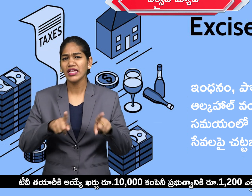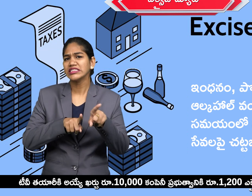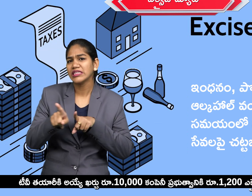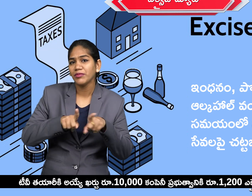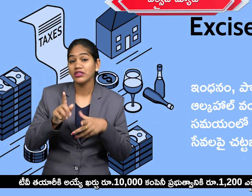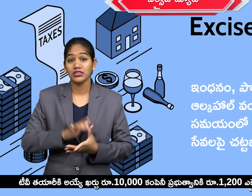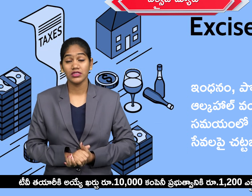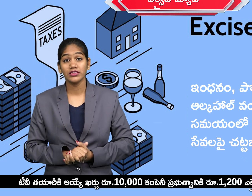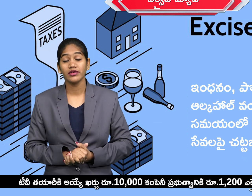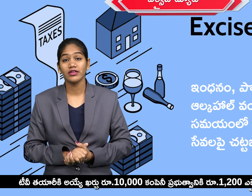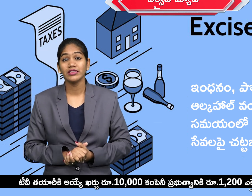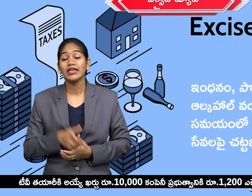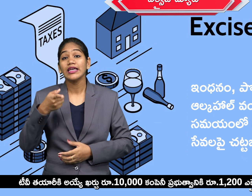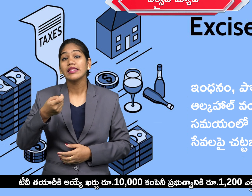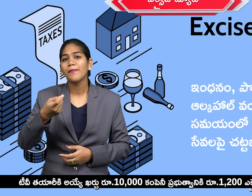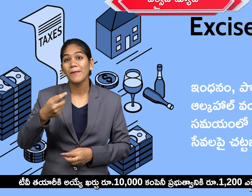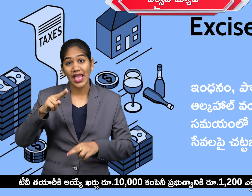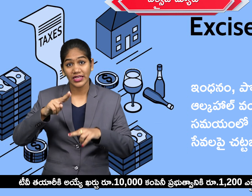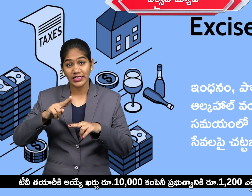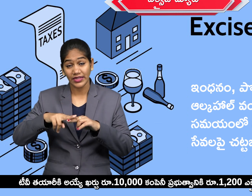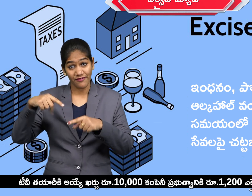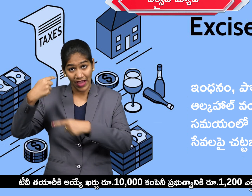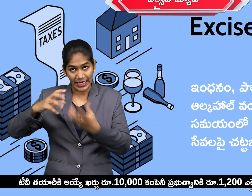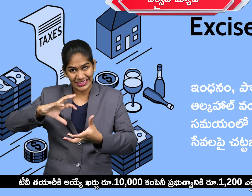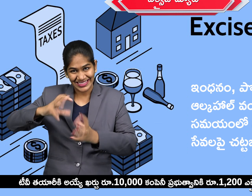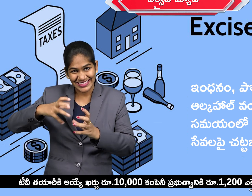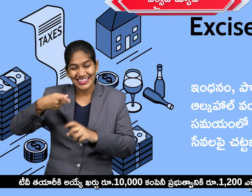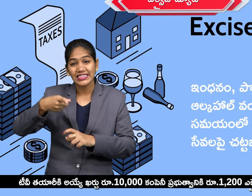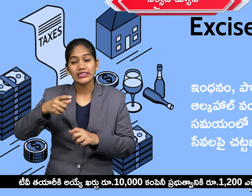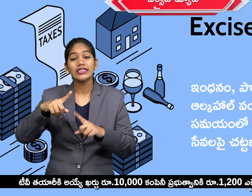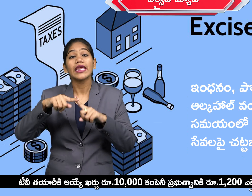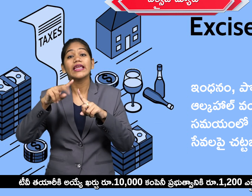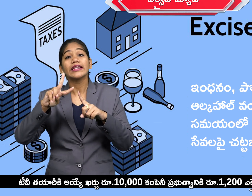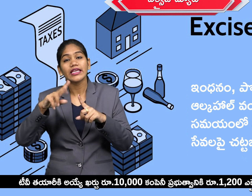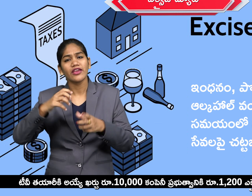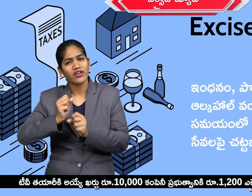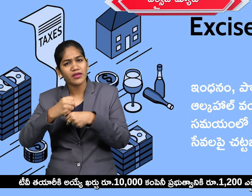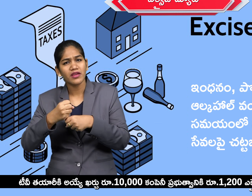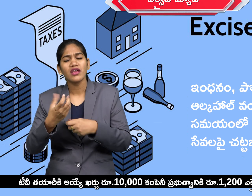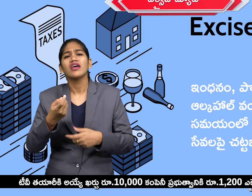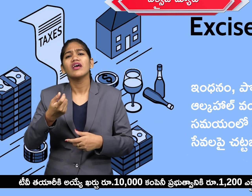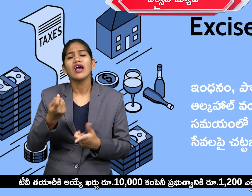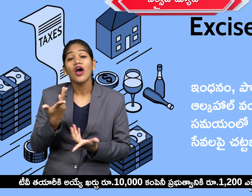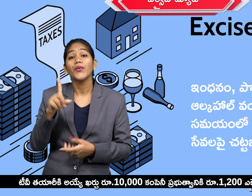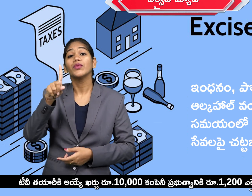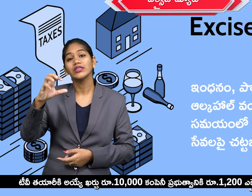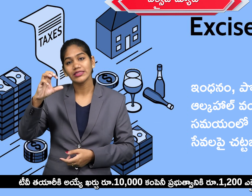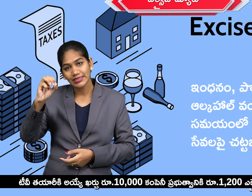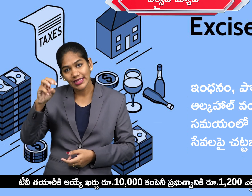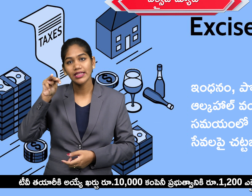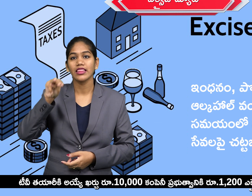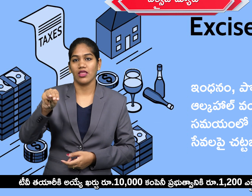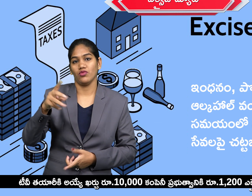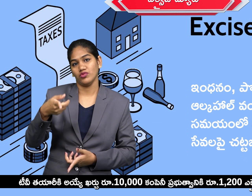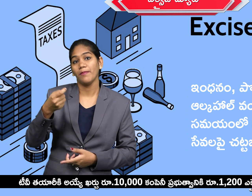టీవీ తయారీకి అయ్యే ఖర్చు 10,000 రూపాయలు, కంపెనీ ప్రభుత్వానికి 1,200 రూపాయలు ఎక్సైజ్